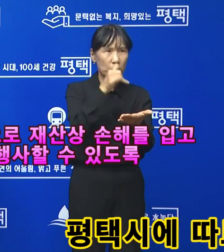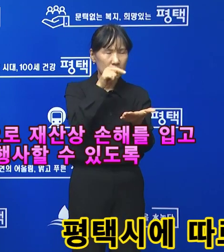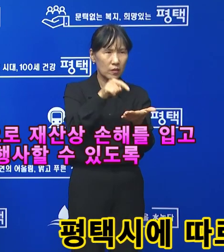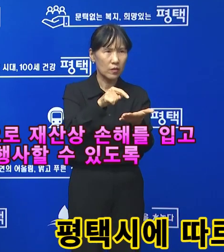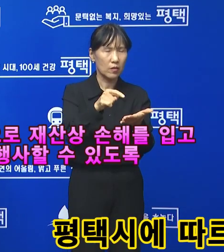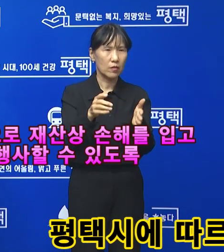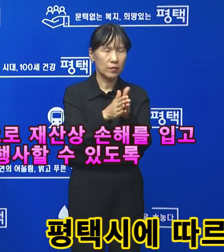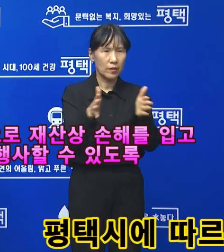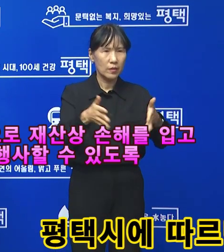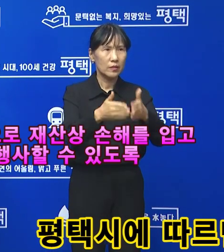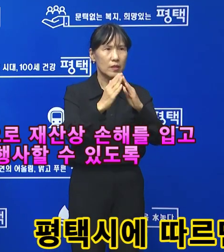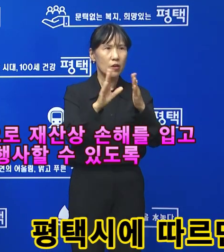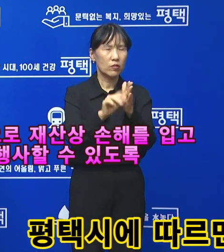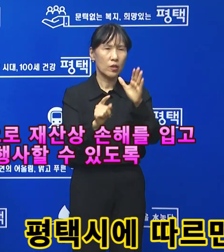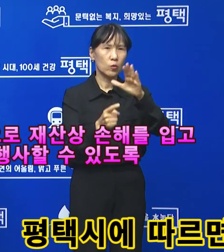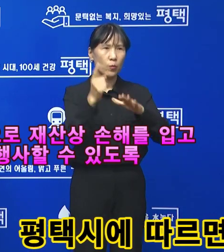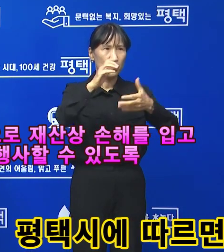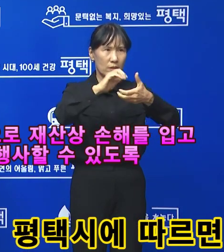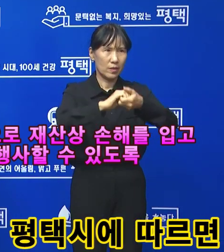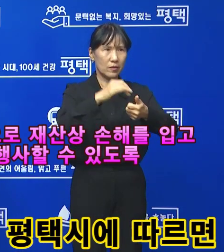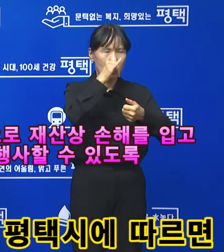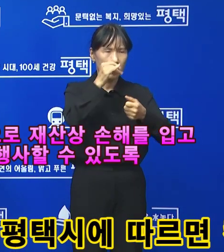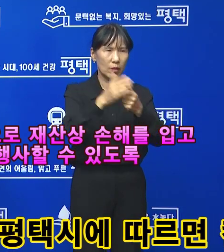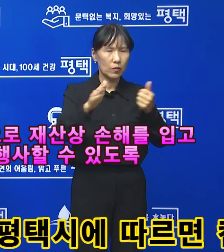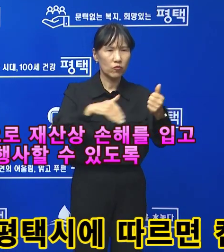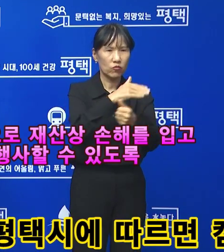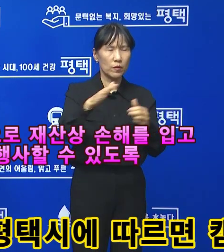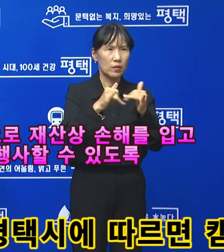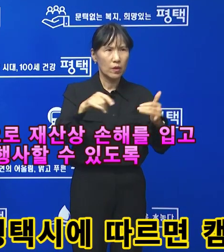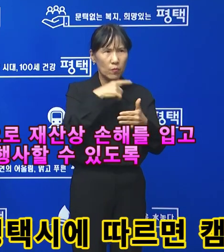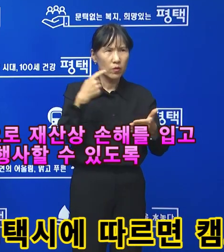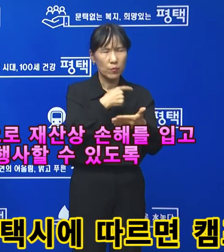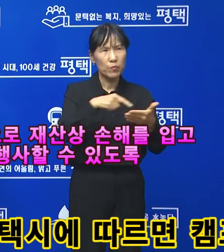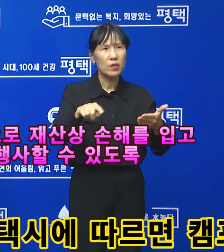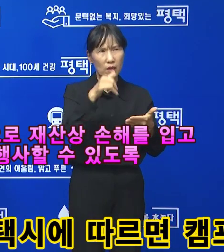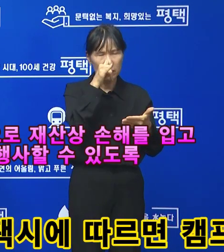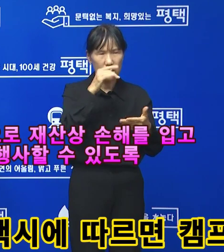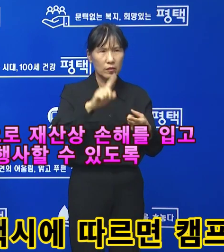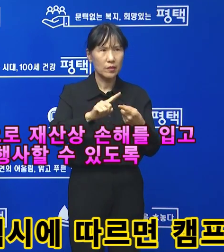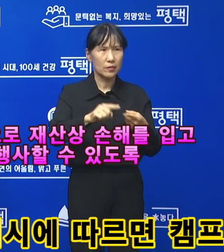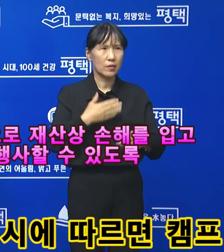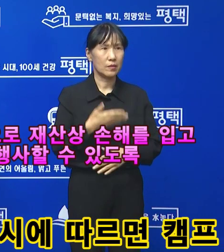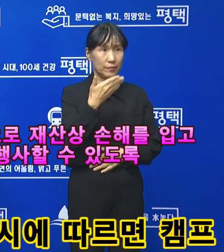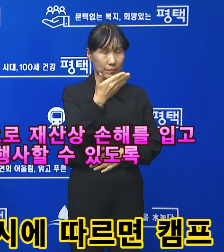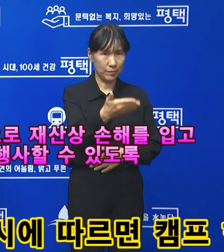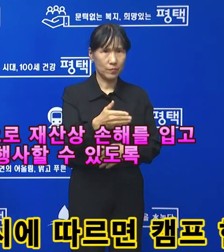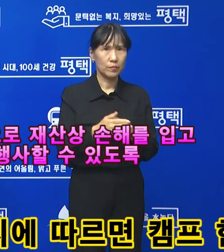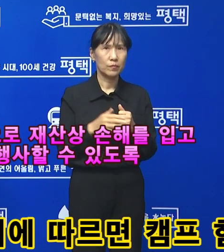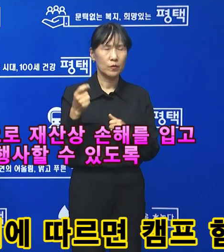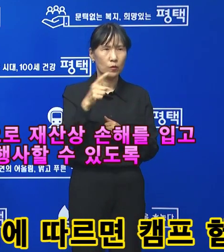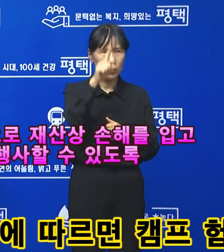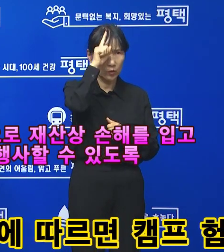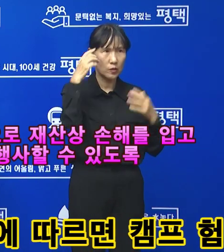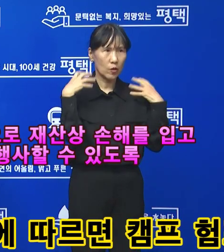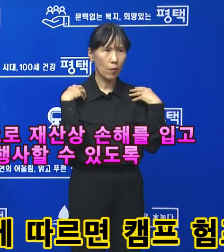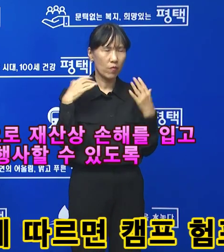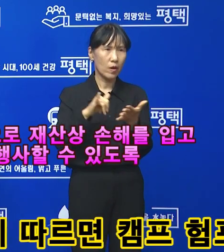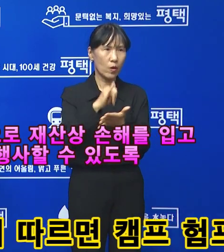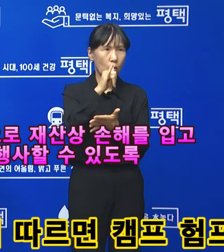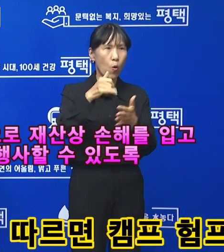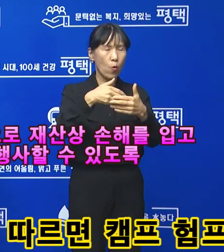고도제한으로 큰 희생을 치르고 있는 주민들이 어려운 상황을 알리고 나아가 우리 정부와 공군